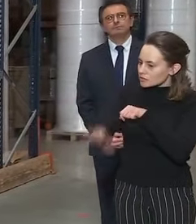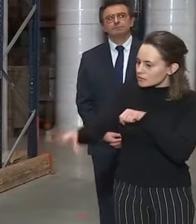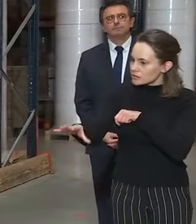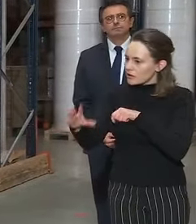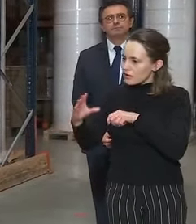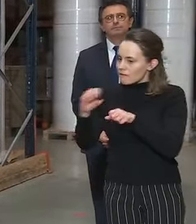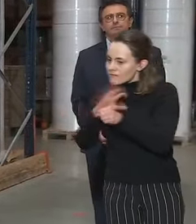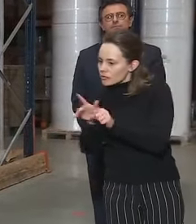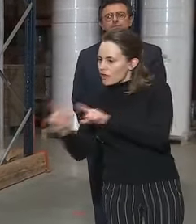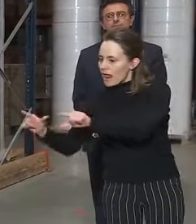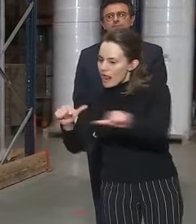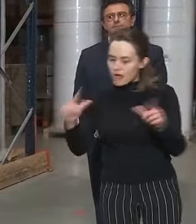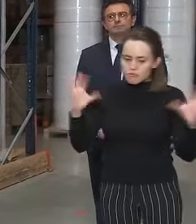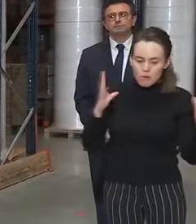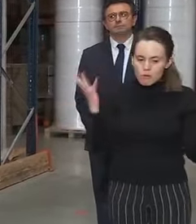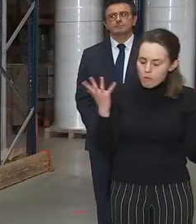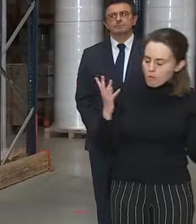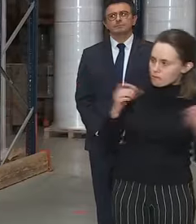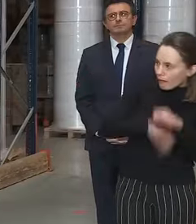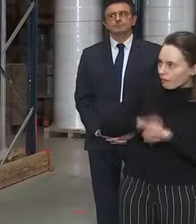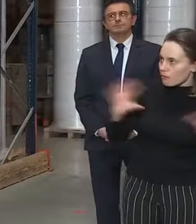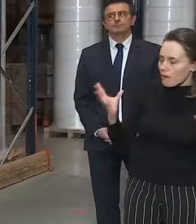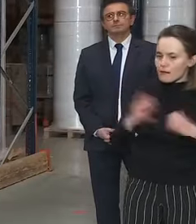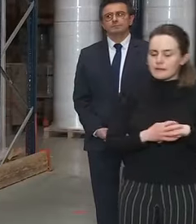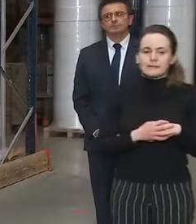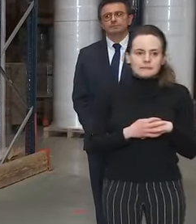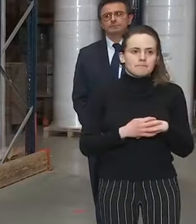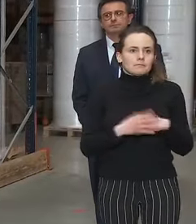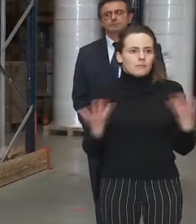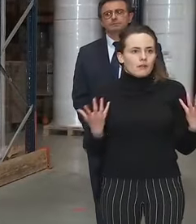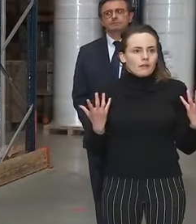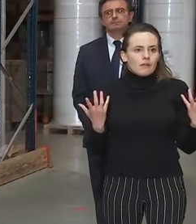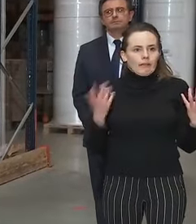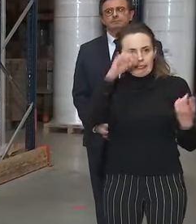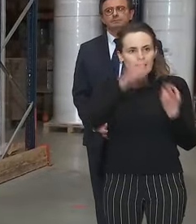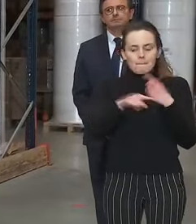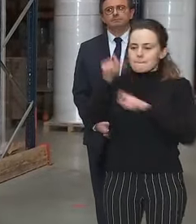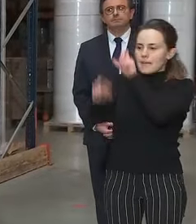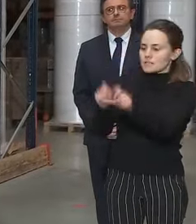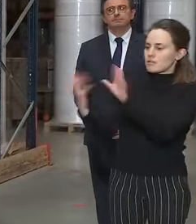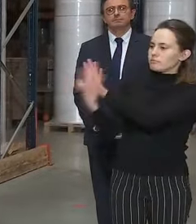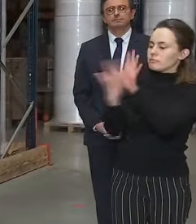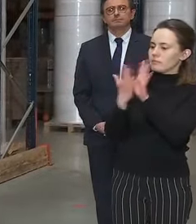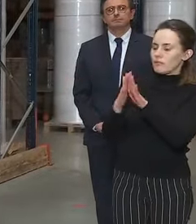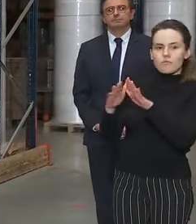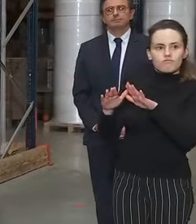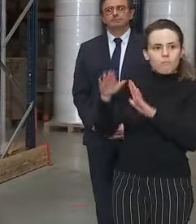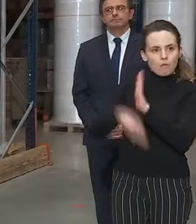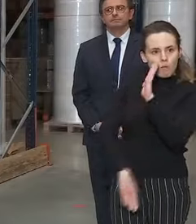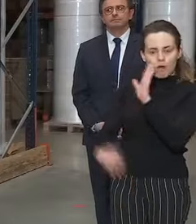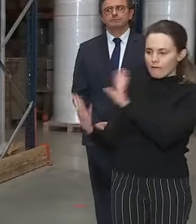doctrine ? Alors, il est trop tôt pour le dire. D'abord, quand on est dans une stratégie de réduction des contacts physiques avec les contraintes que nous avons mises au